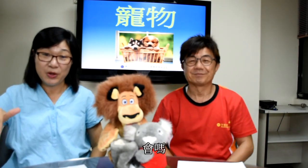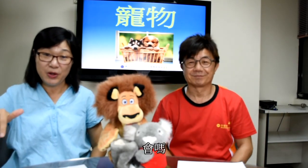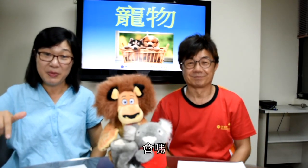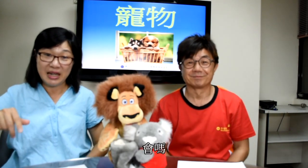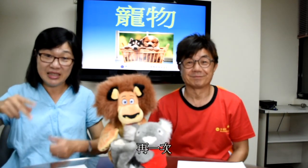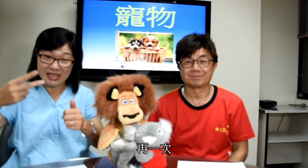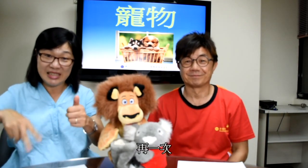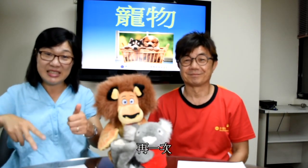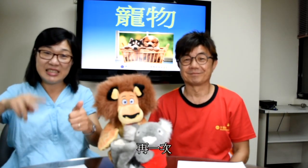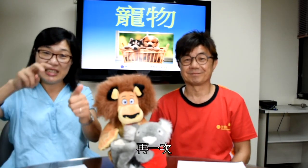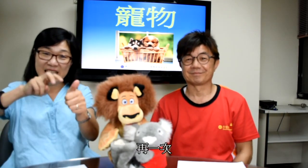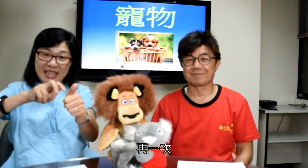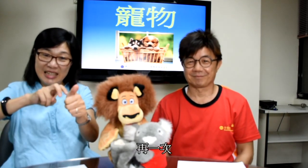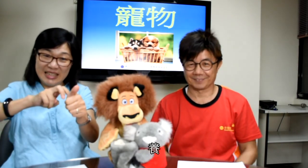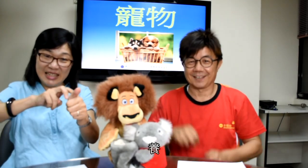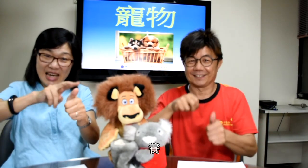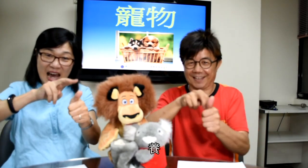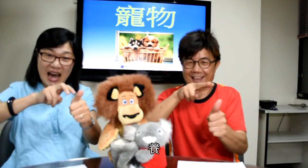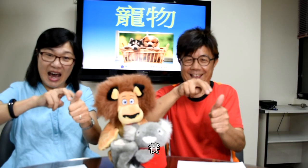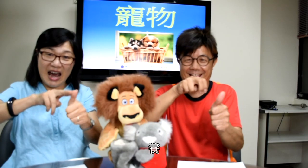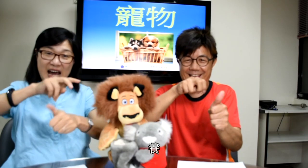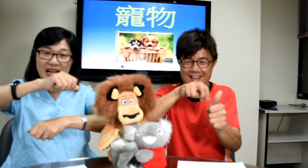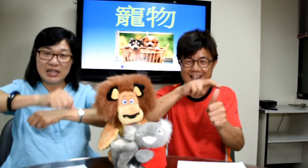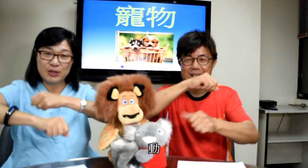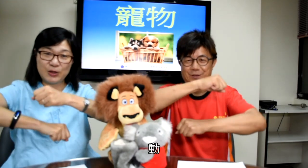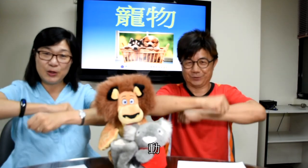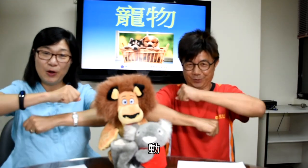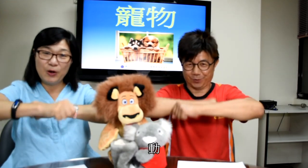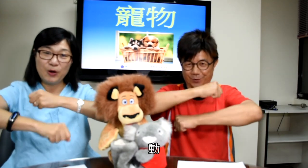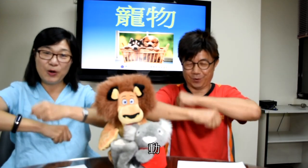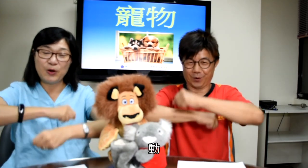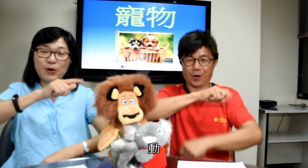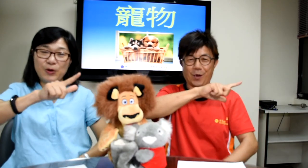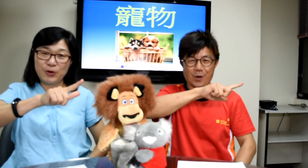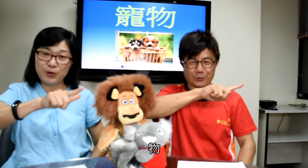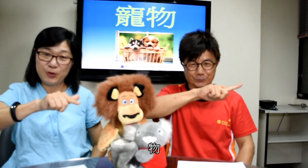会吗？再一次。养动物